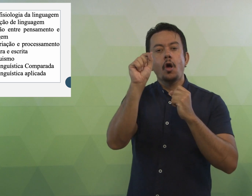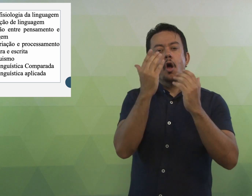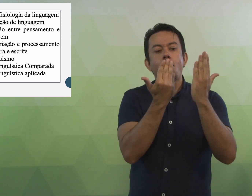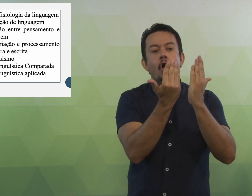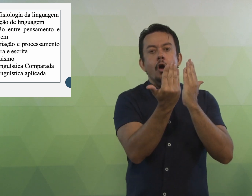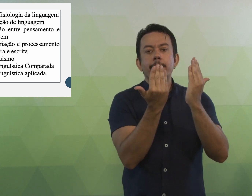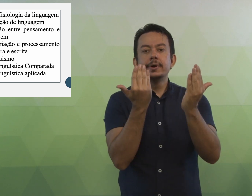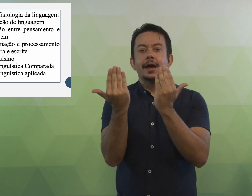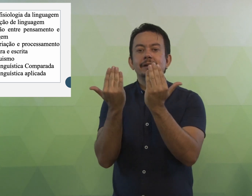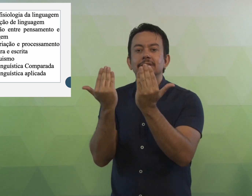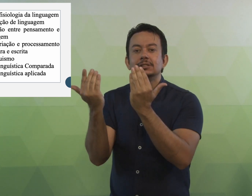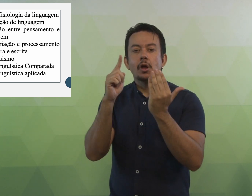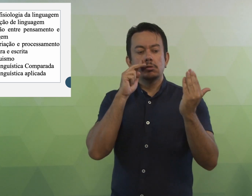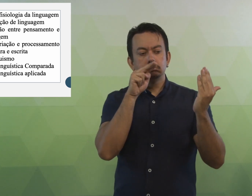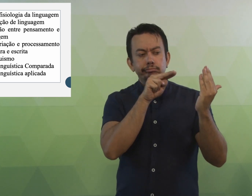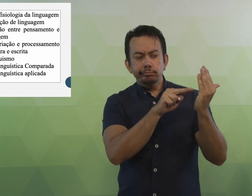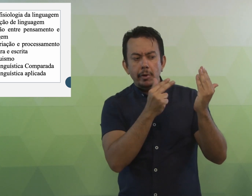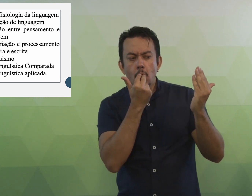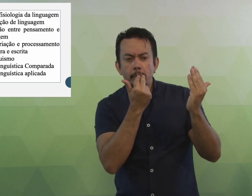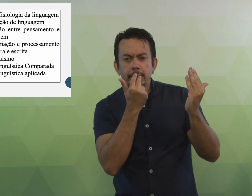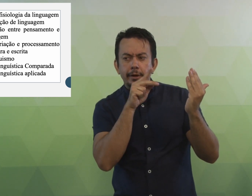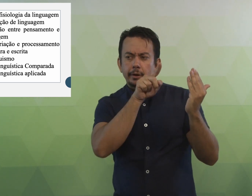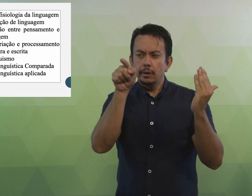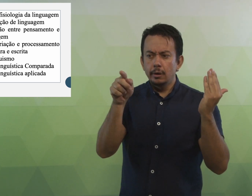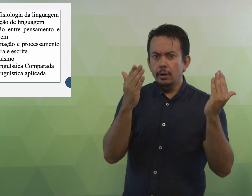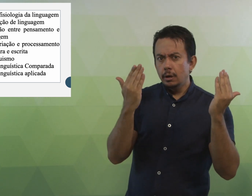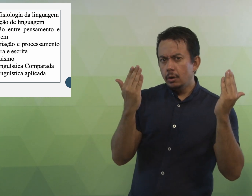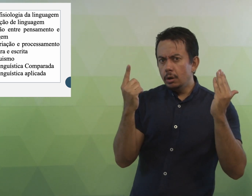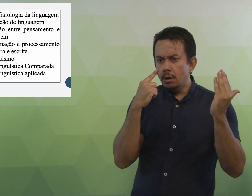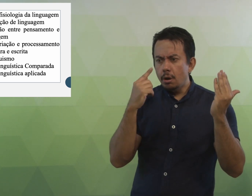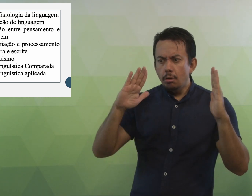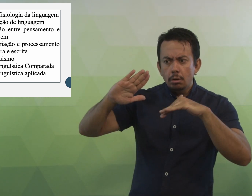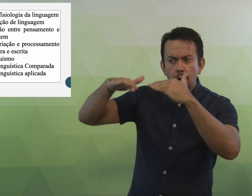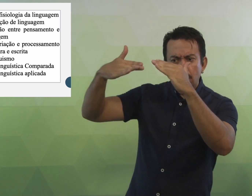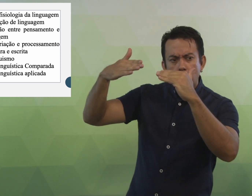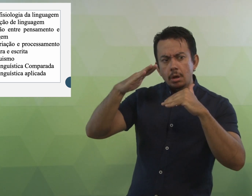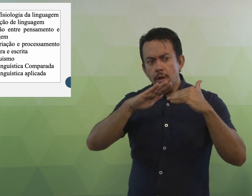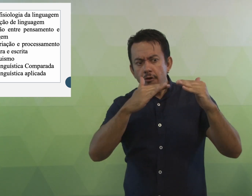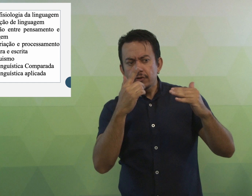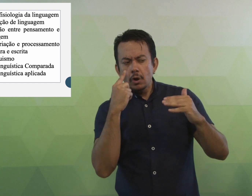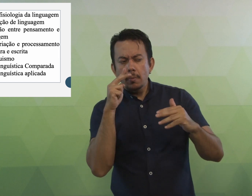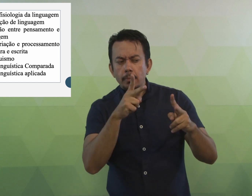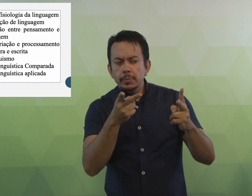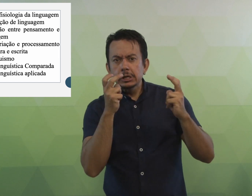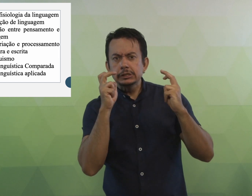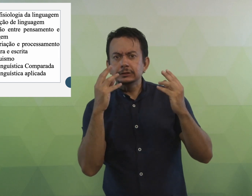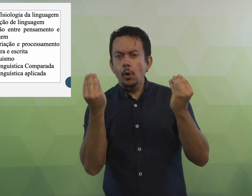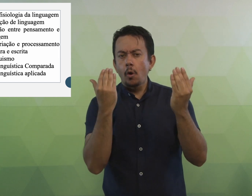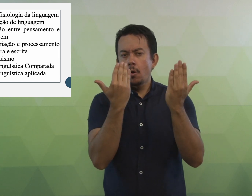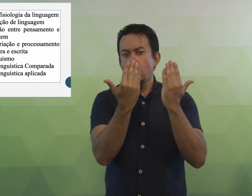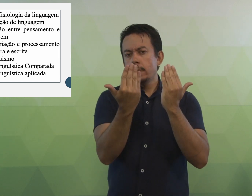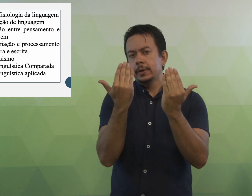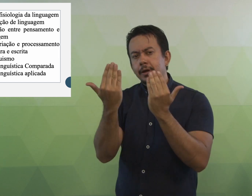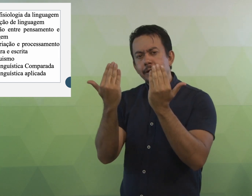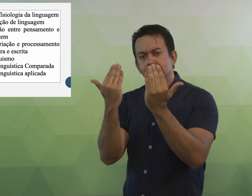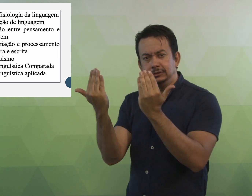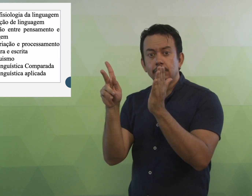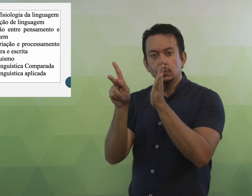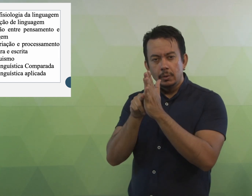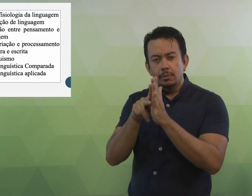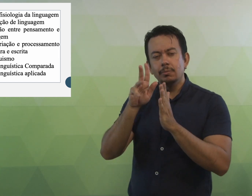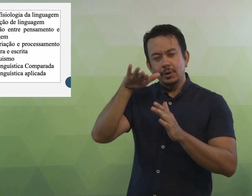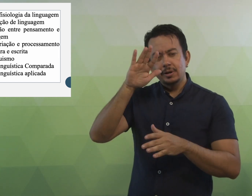A 6 é a psicolinguística comparada. Então, é uma língua sendo comparada a outra, um